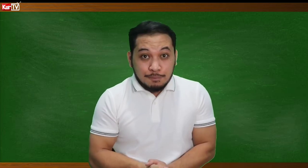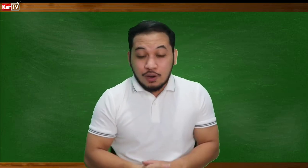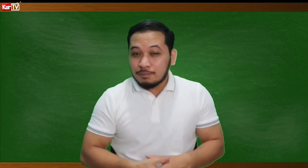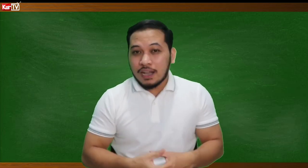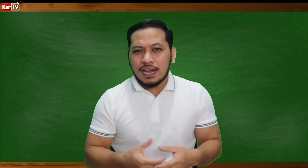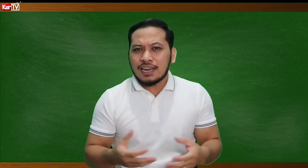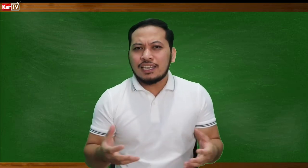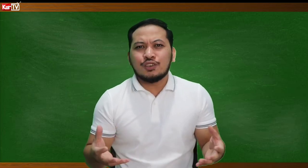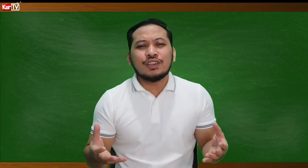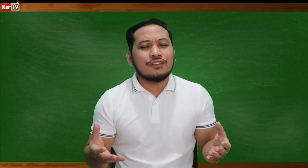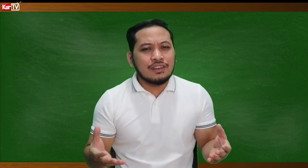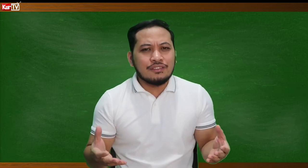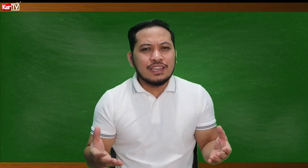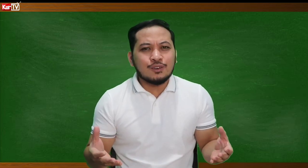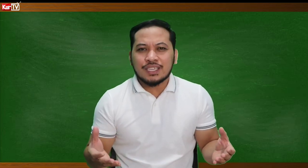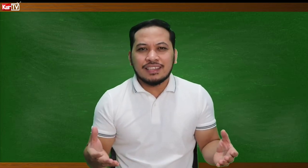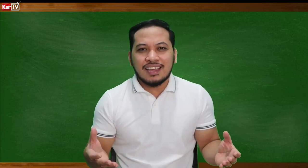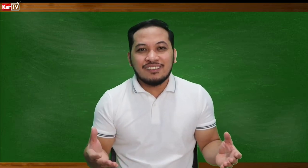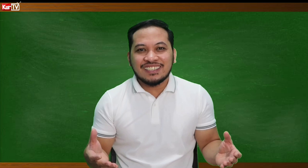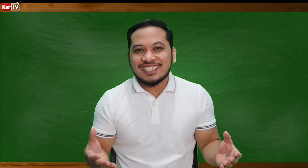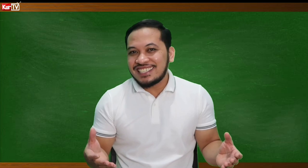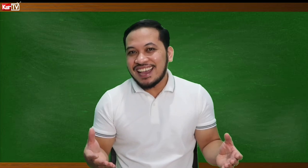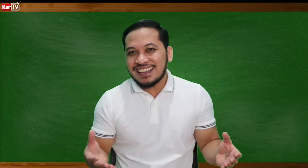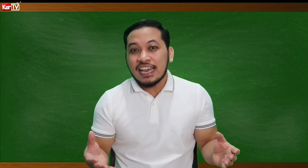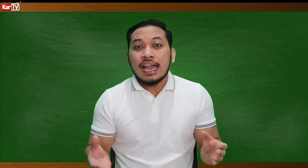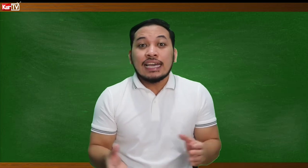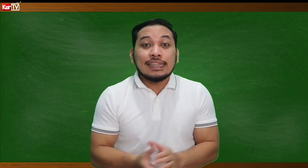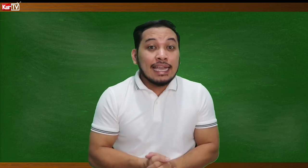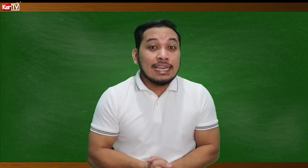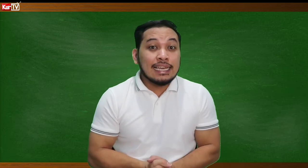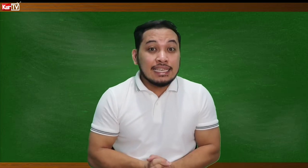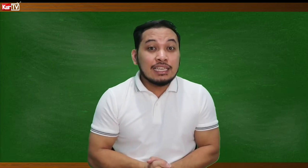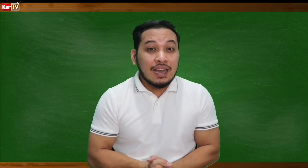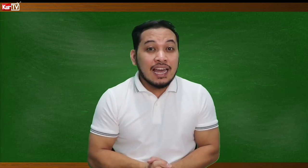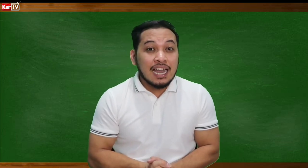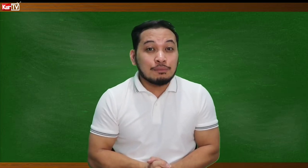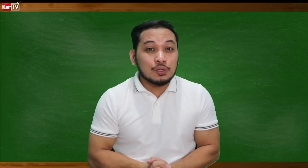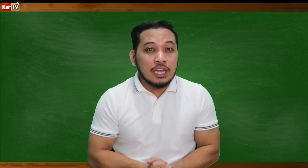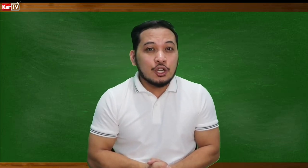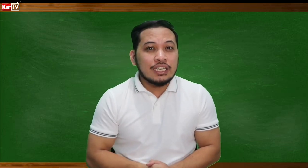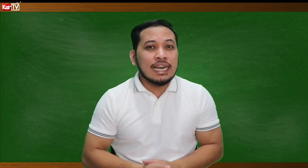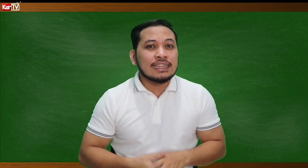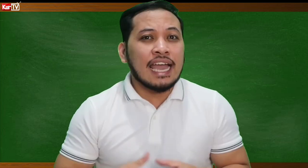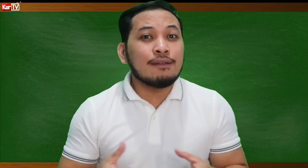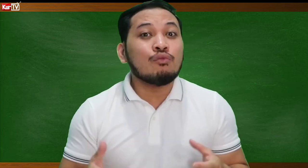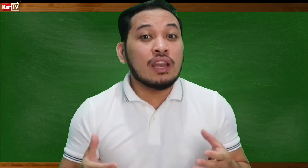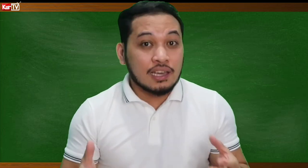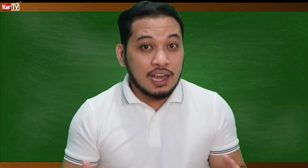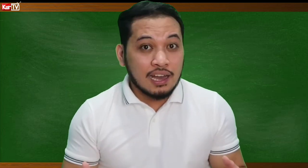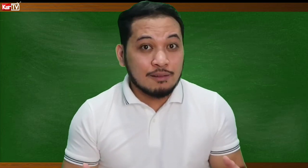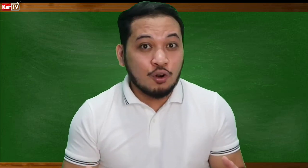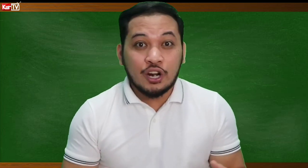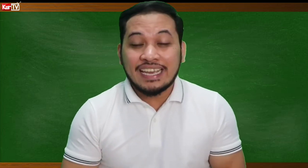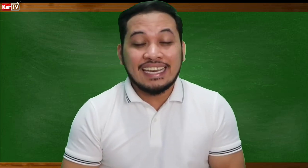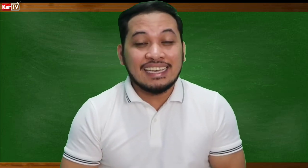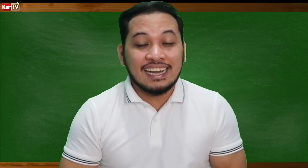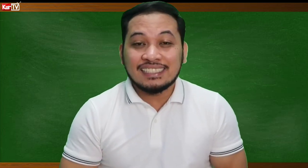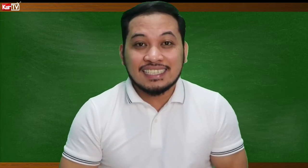ang pag-aaral ninyo ng Filipino Sign Language dyan? Dahil naniniwala nga po tayo na time will come, or in God's